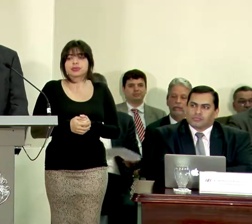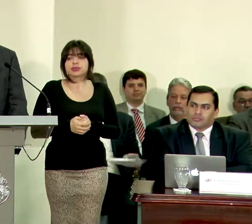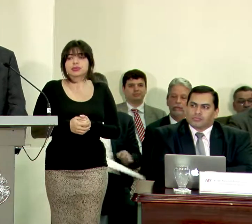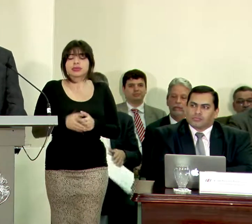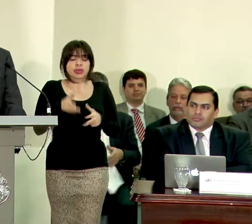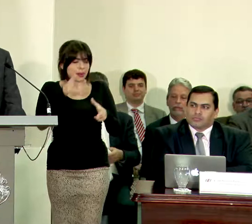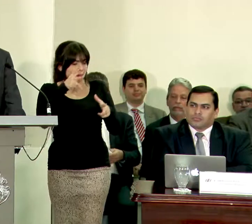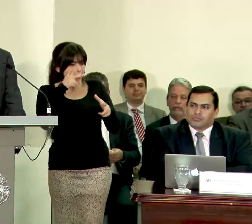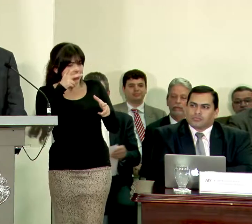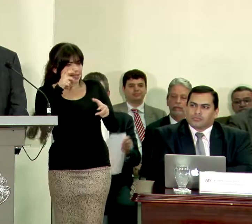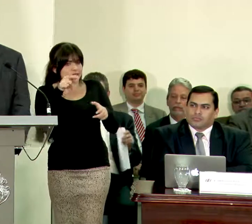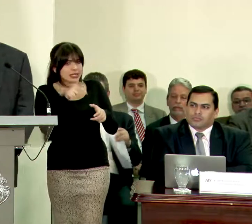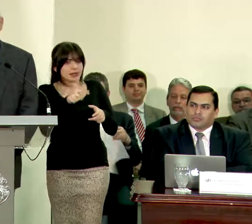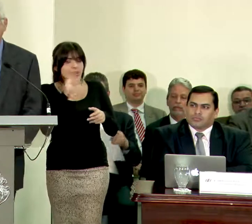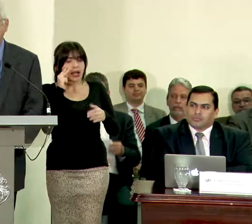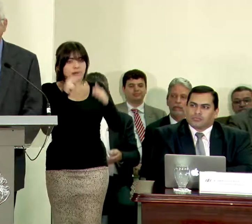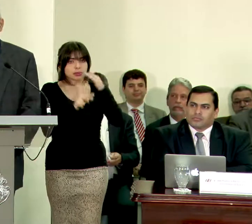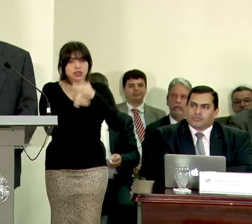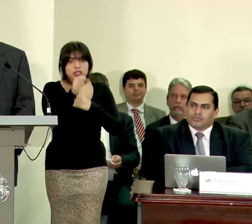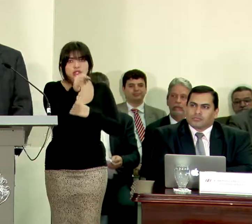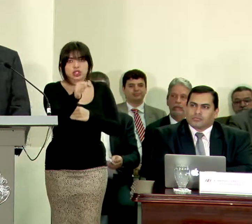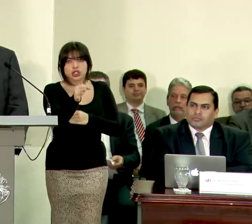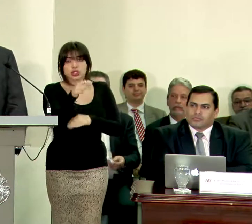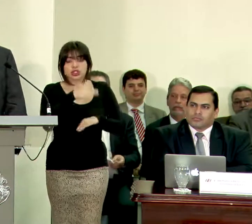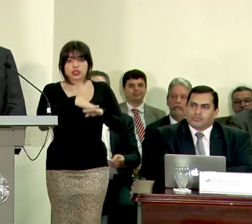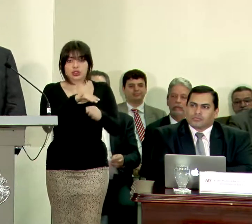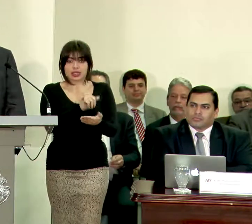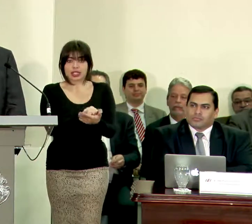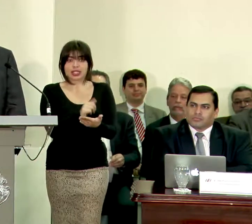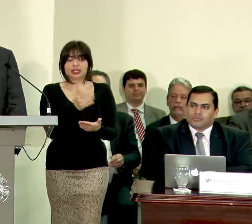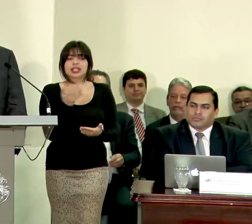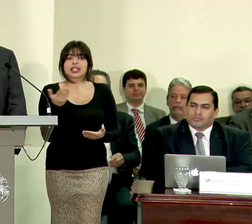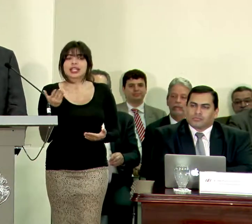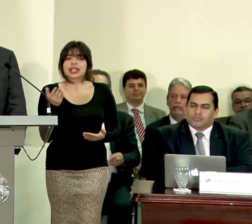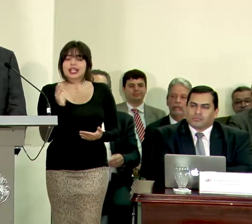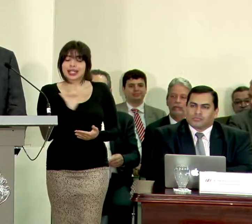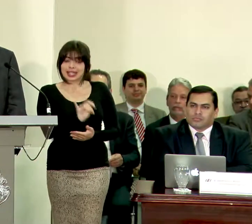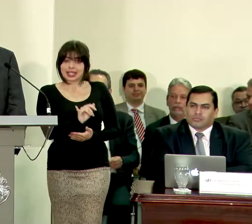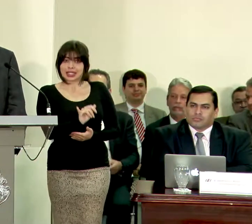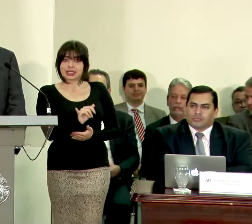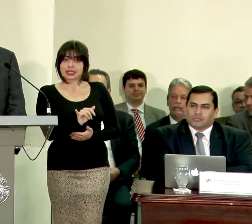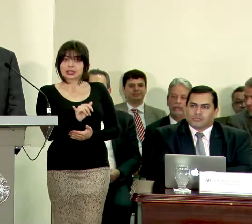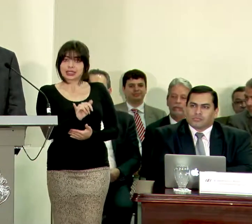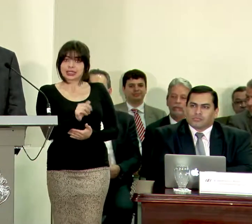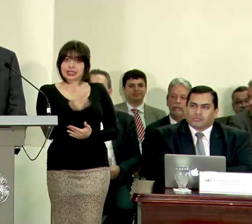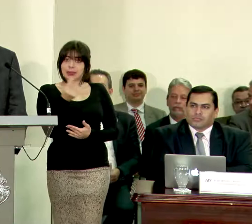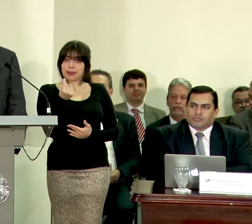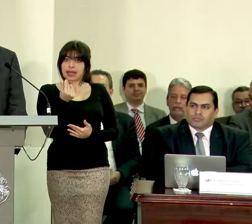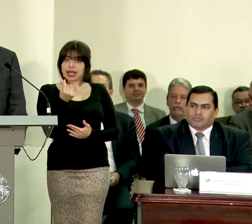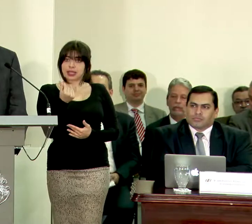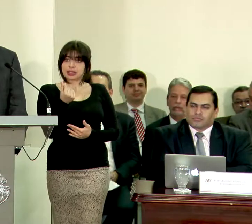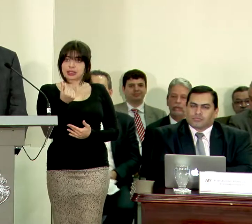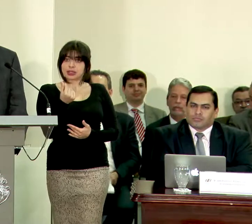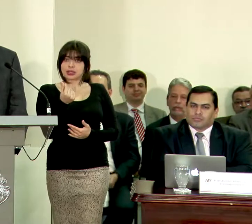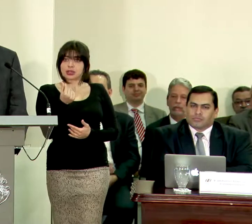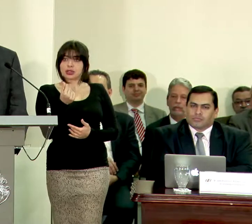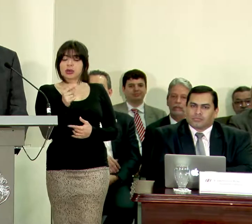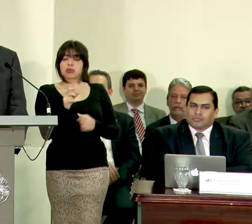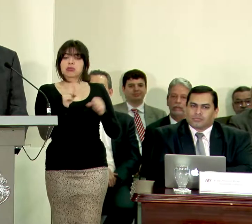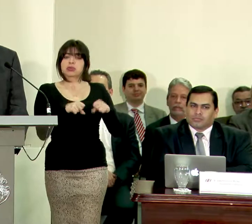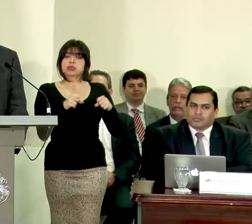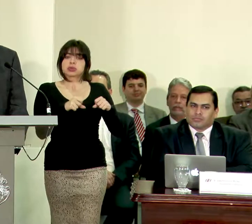se percibe en las proyecciones sobre eso que esos precios tenderían a